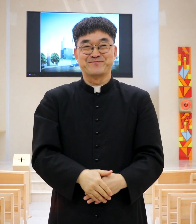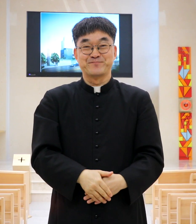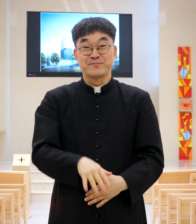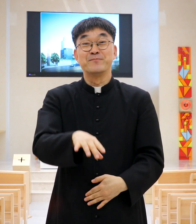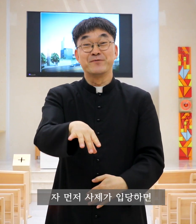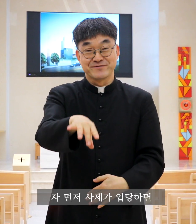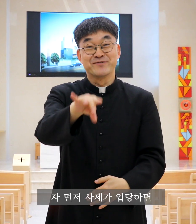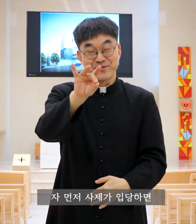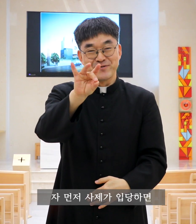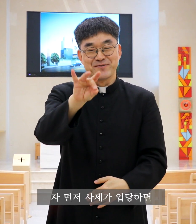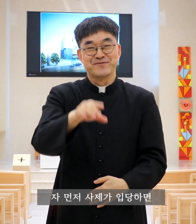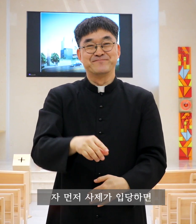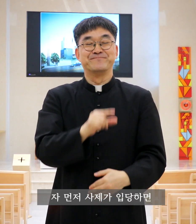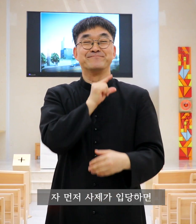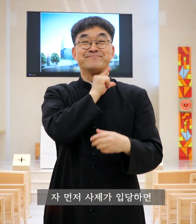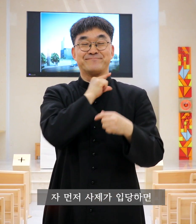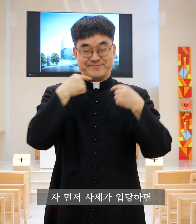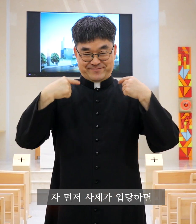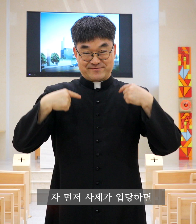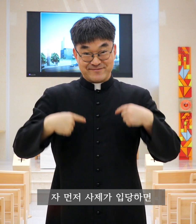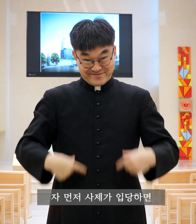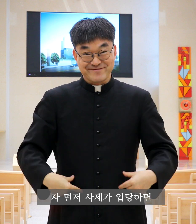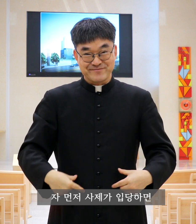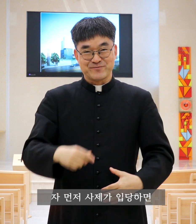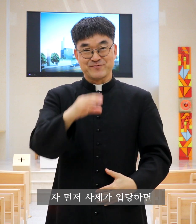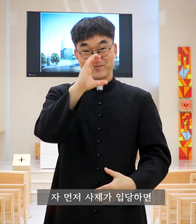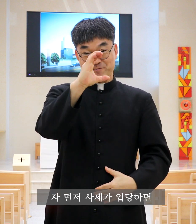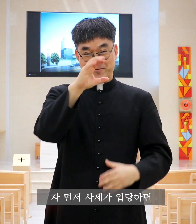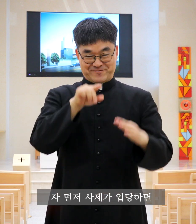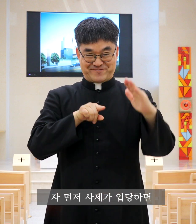자, 먼저 사제가 입당하면